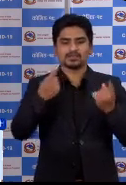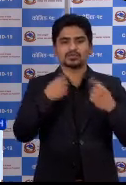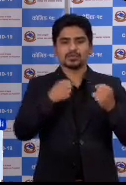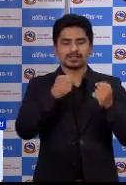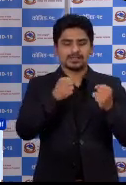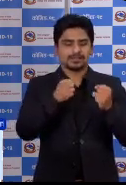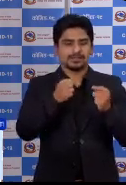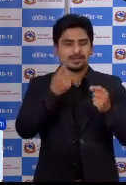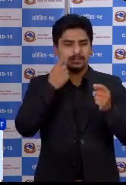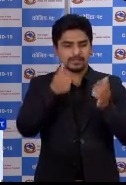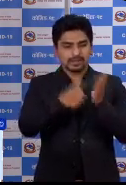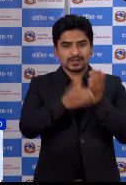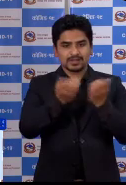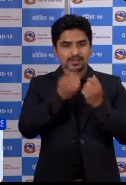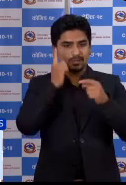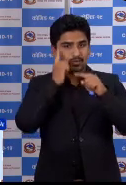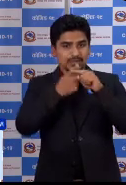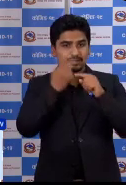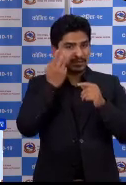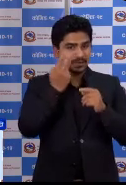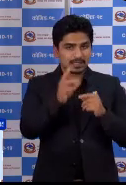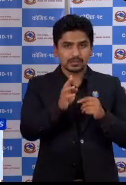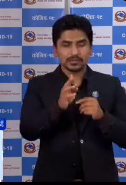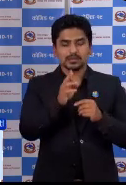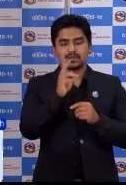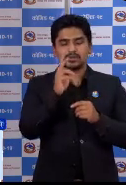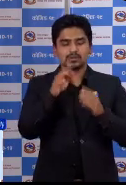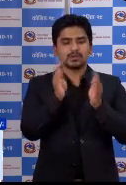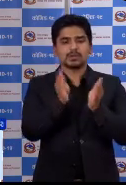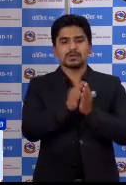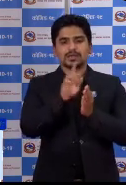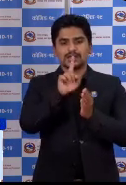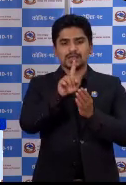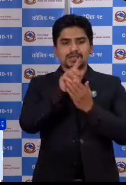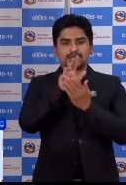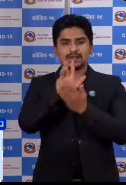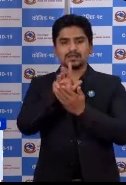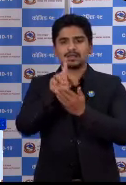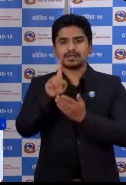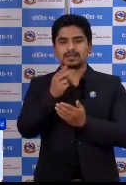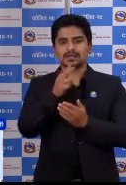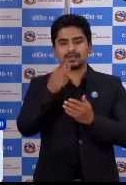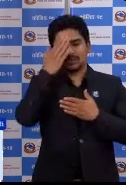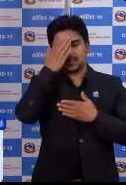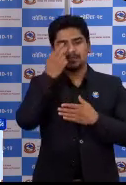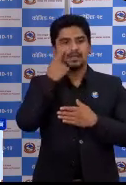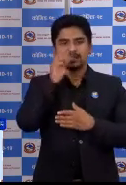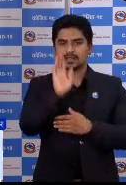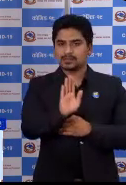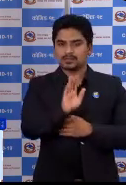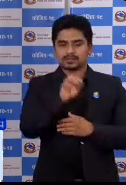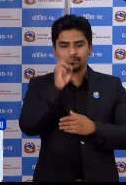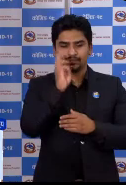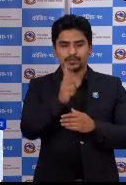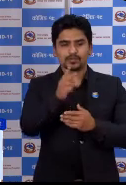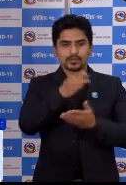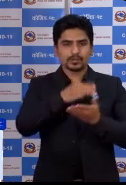पोजिटिभ देखिएसँगै कुल संक्रमितको संख्या 191 पुगेको छ।